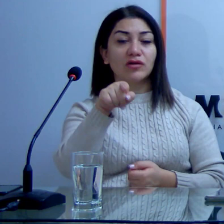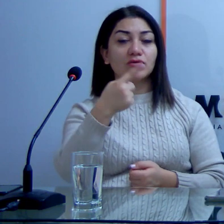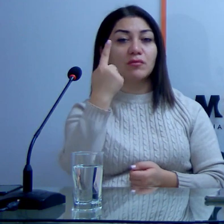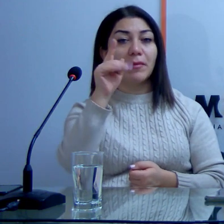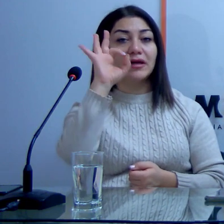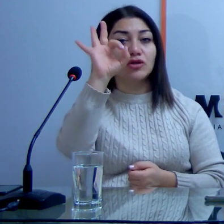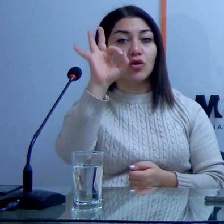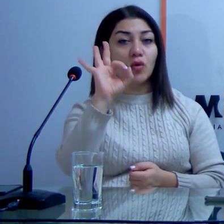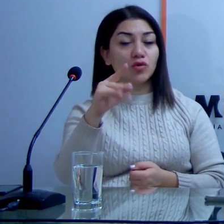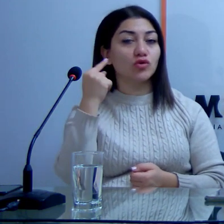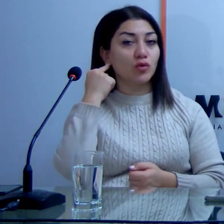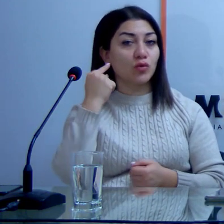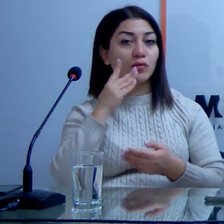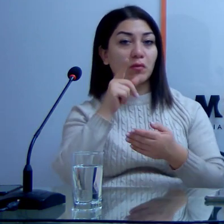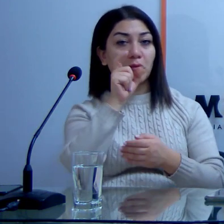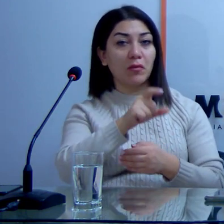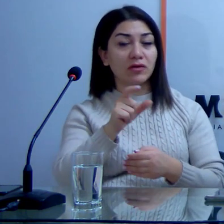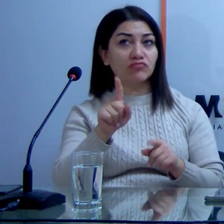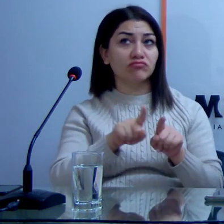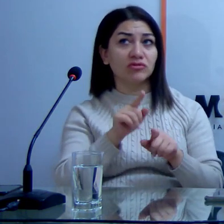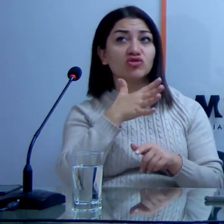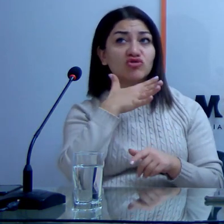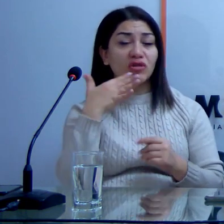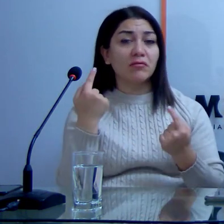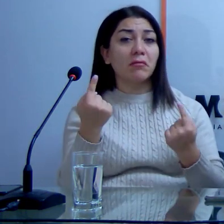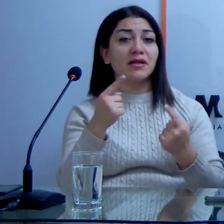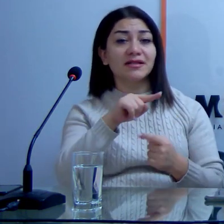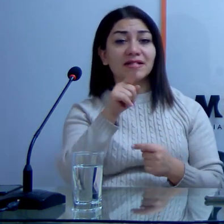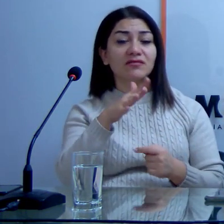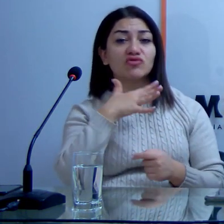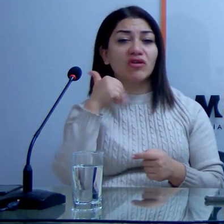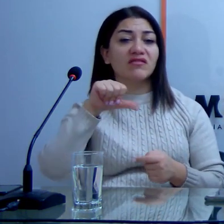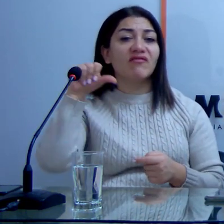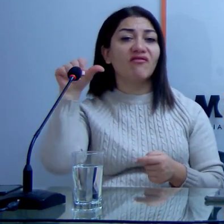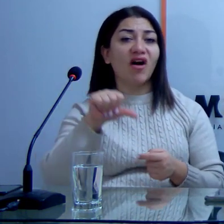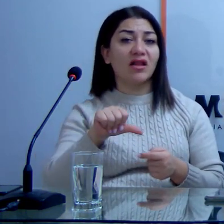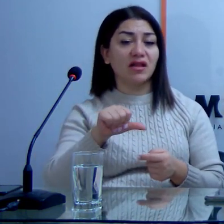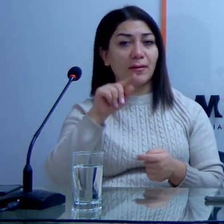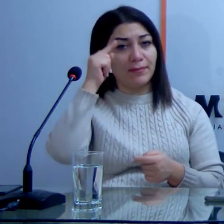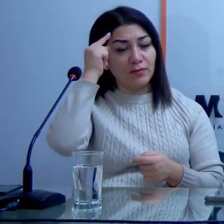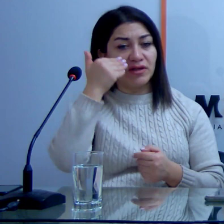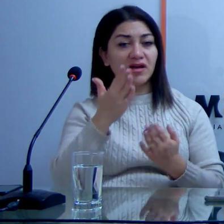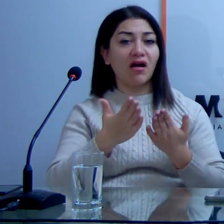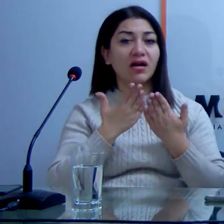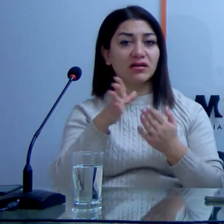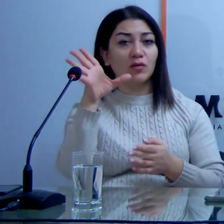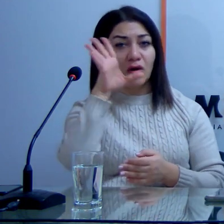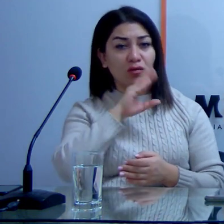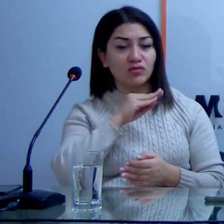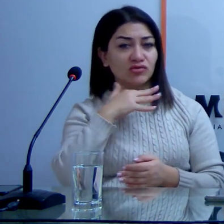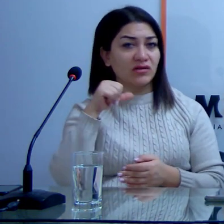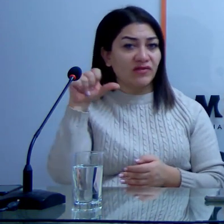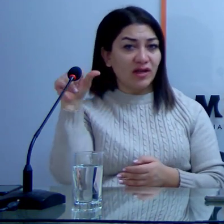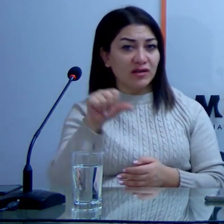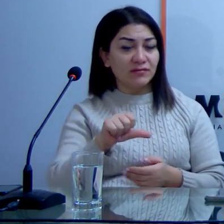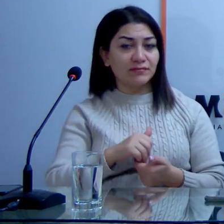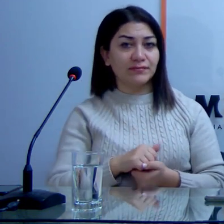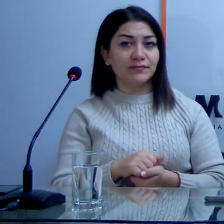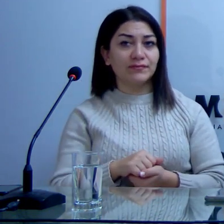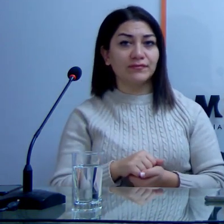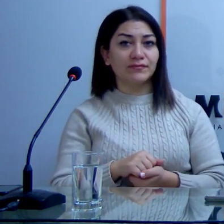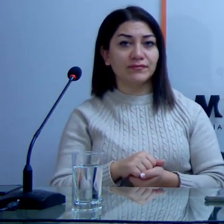24.1%-ը խուլ անձանց, ինչը էլի բավականին մեծ ցուցանիշ է, շատ վատ է գնահատում իր կարդալու կարողությունը,